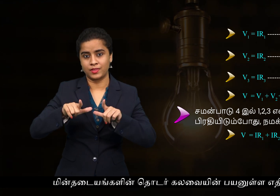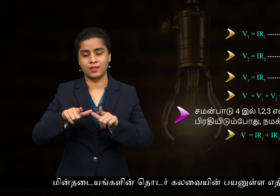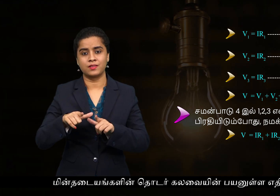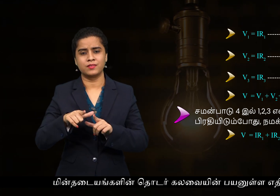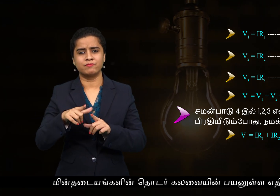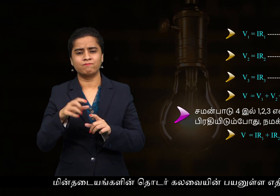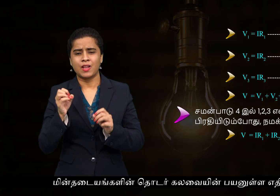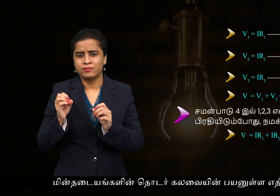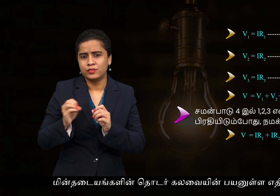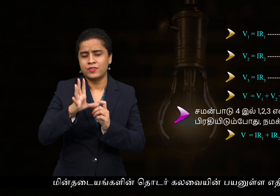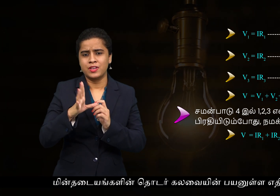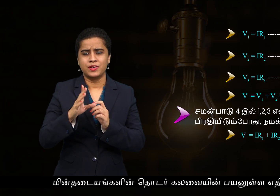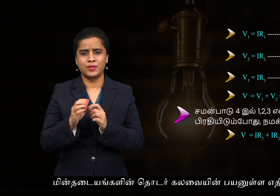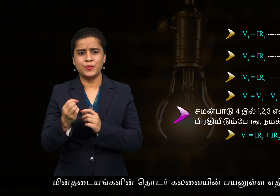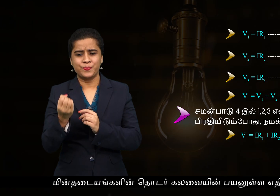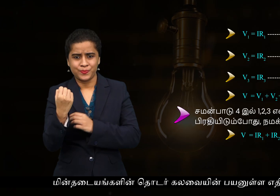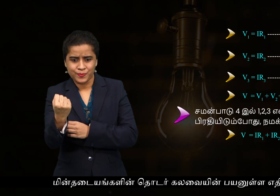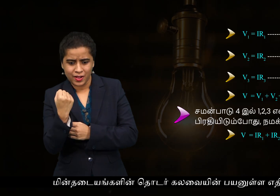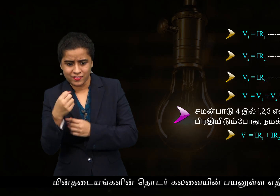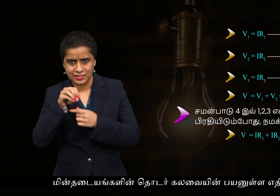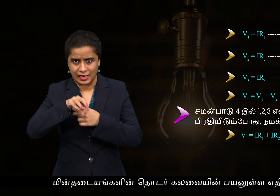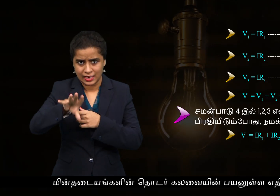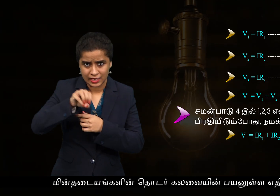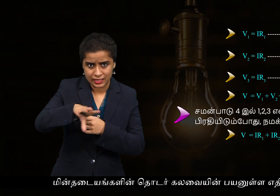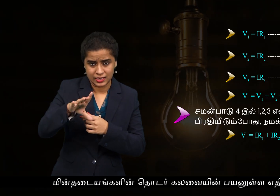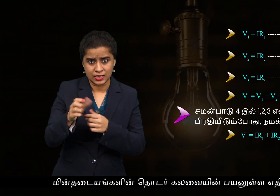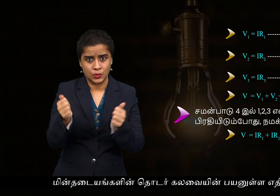மின்தடையங்களின் தொடர் கலவையின் பயனுள்ள மின்தடை